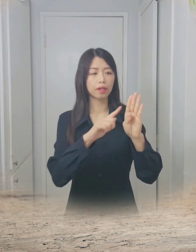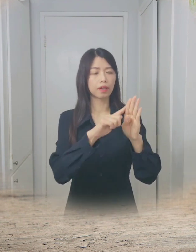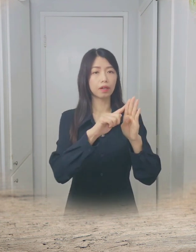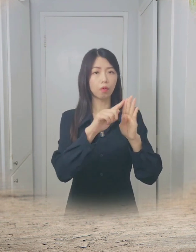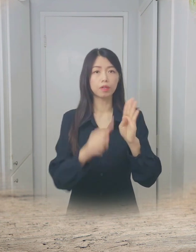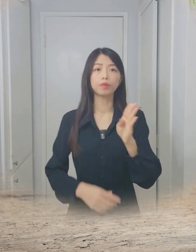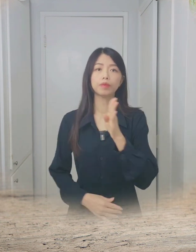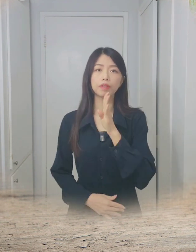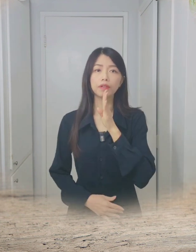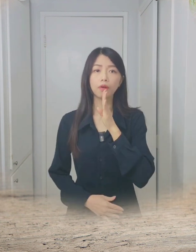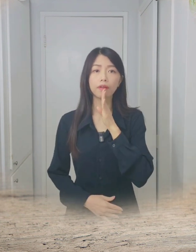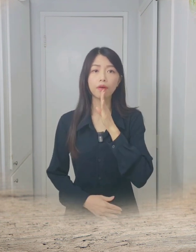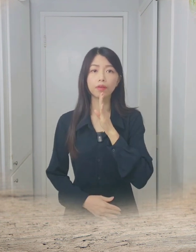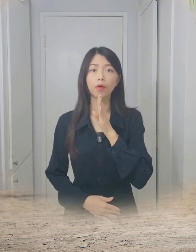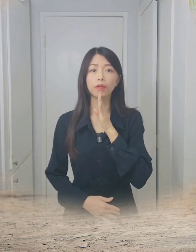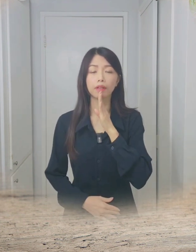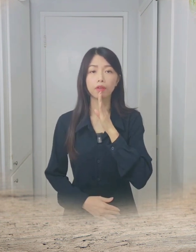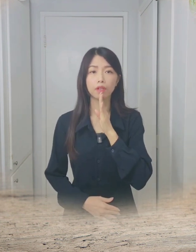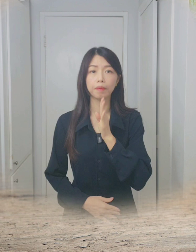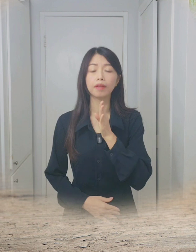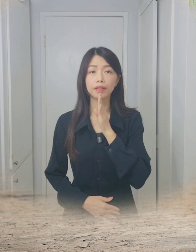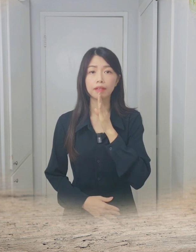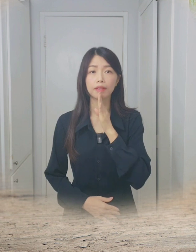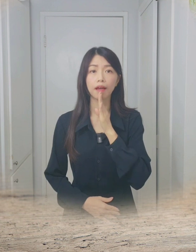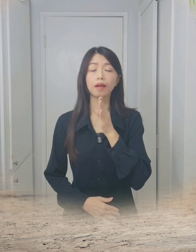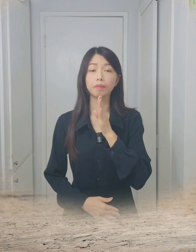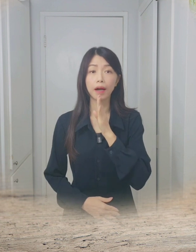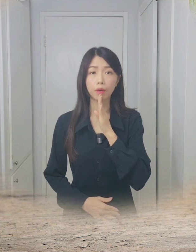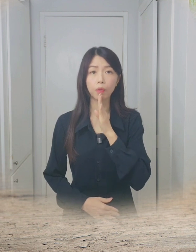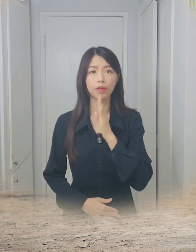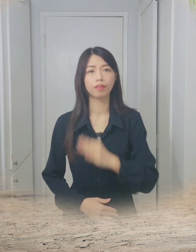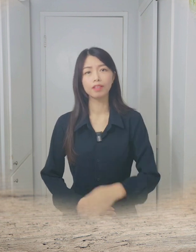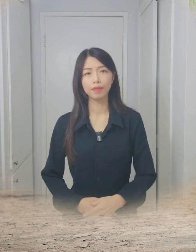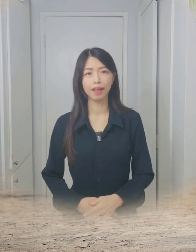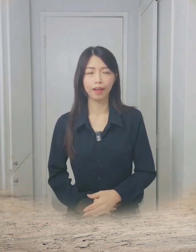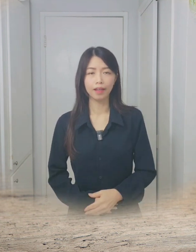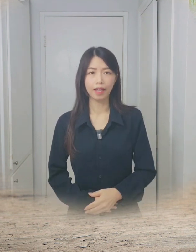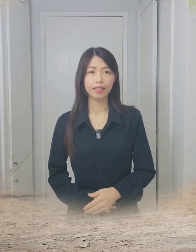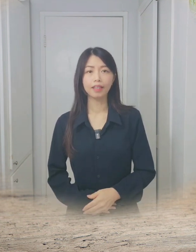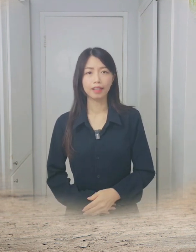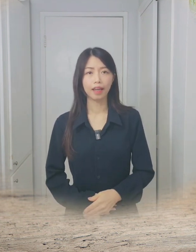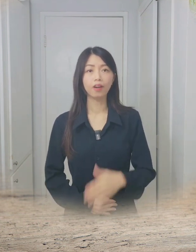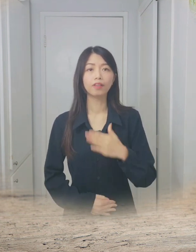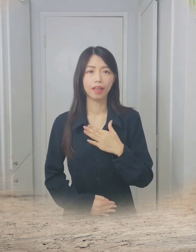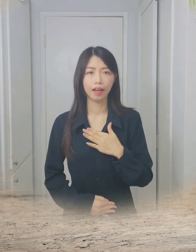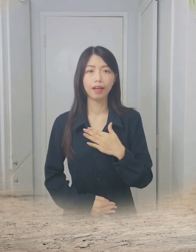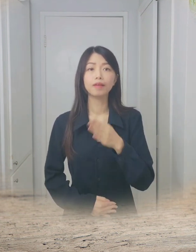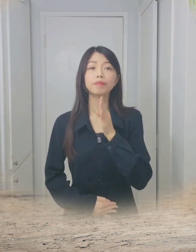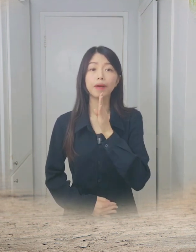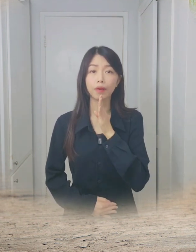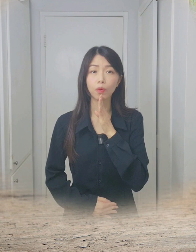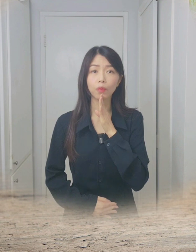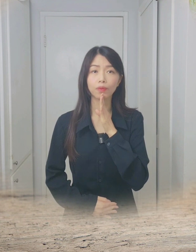손을 이 검지 부분을 턱에 세워서 이렇게 대주시면 진짜 바로 이런 뜻입니다. 다시 해드릴게요. 내가